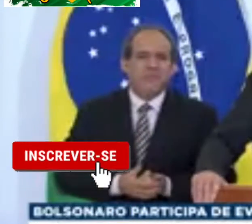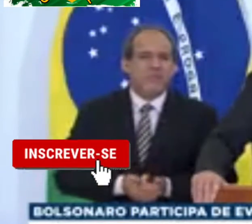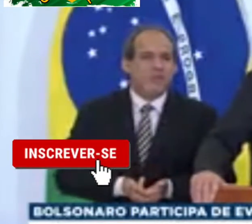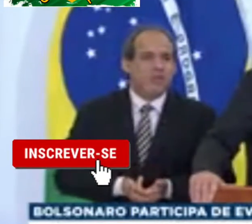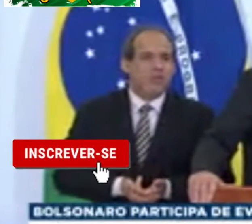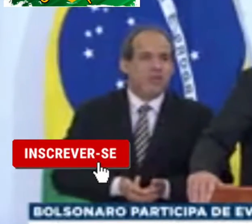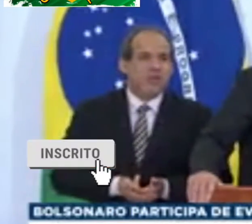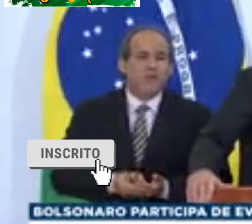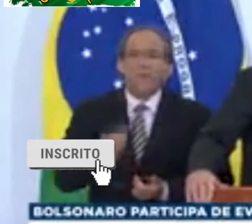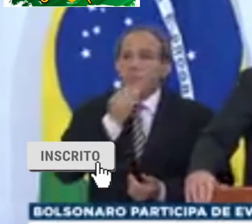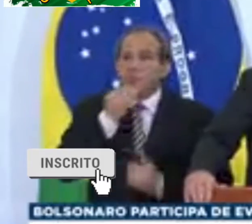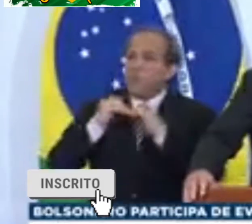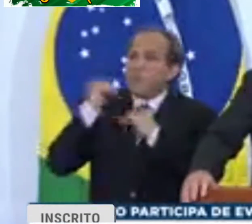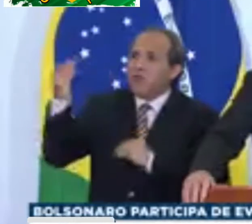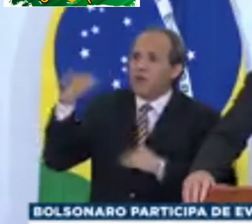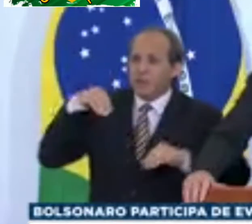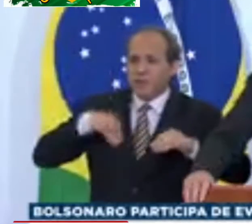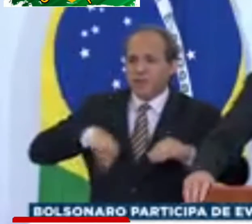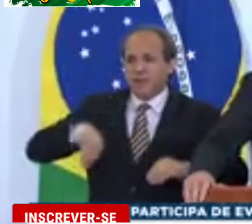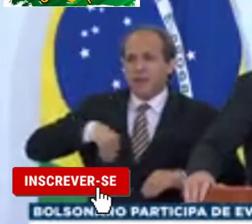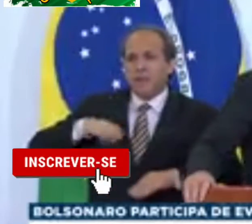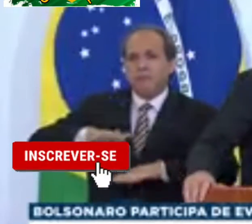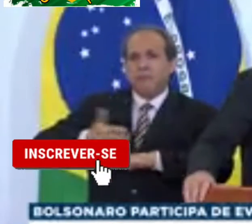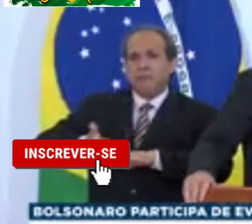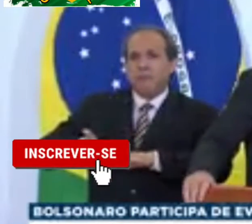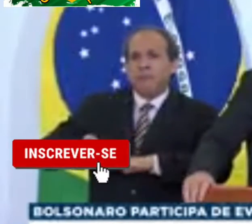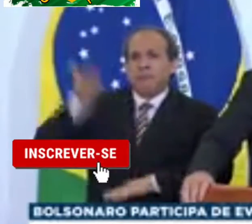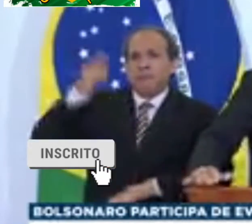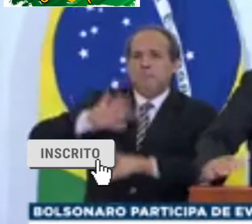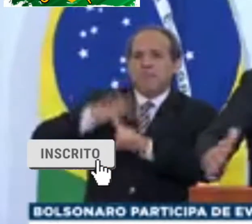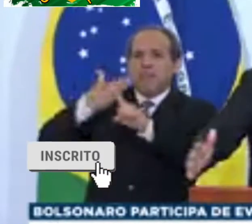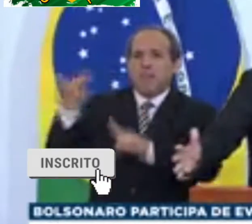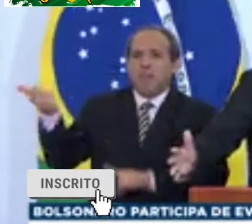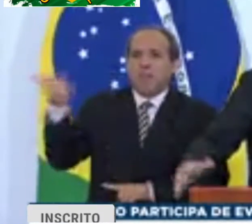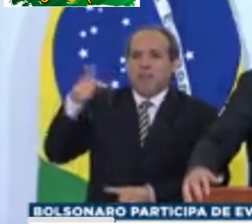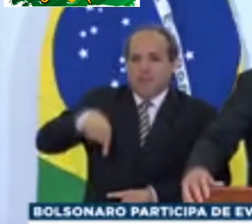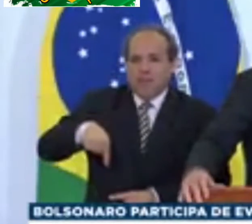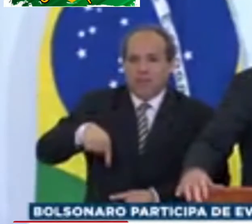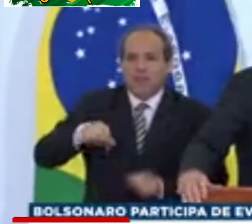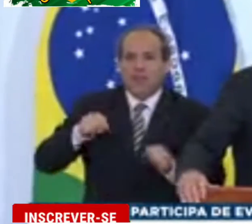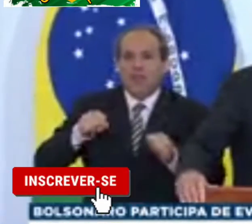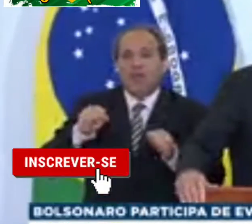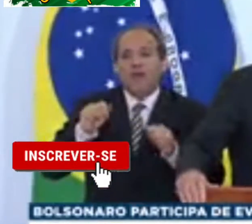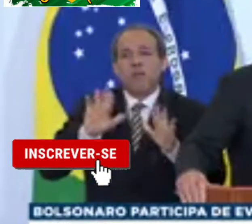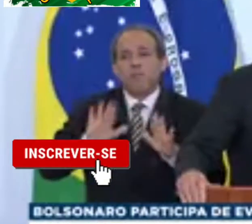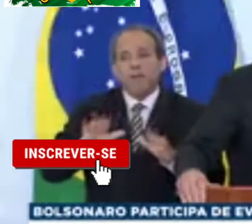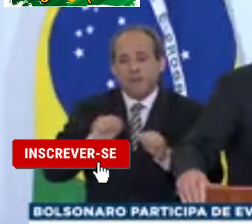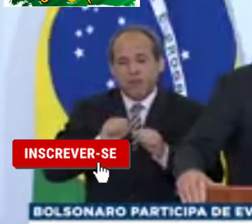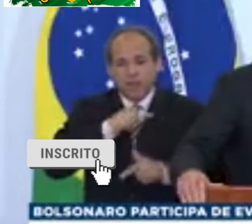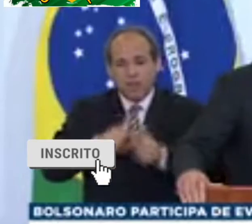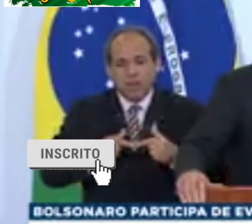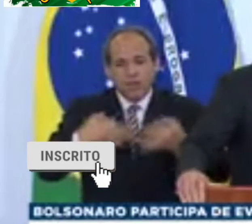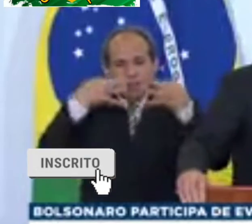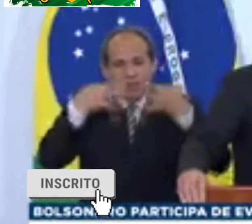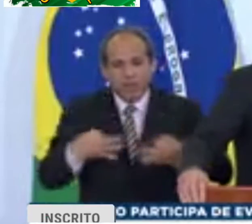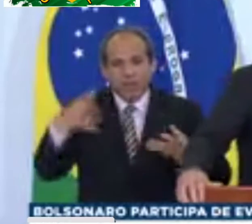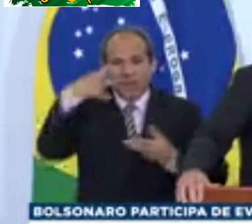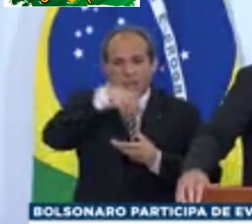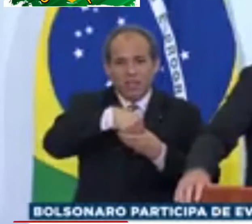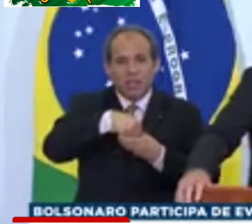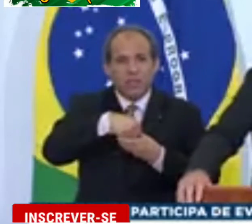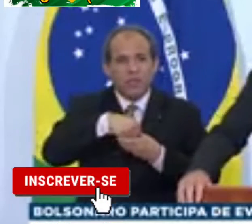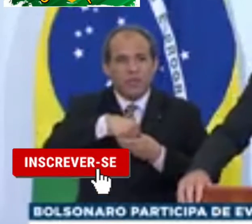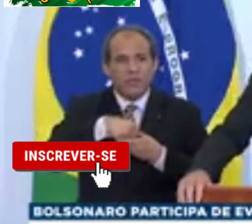estar aí fora ganhando 10 vezes mais do que ganha aqui. E fazendo um trabalho honesto, como faz